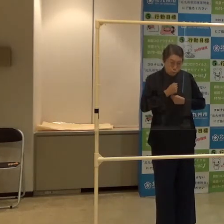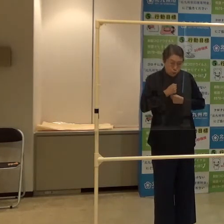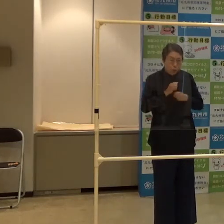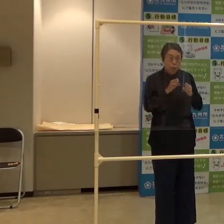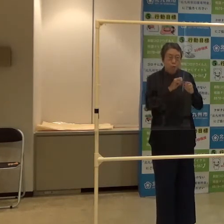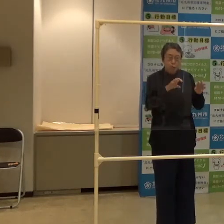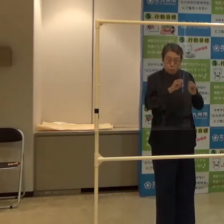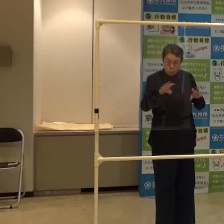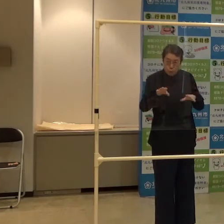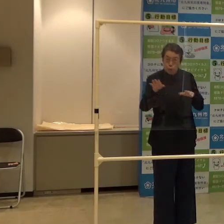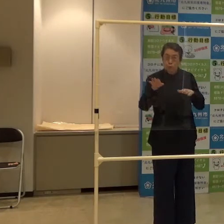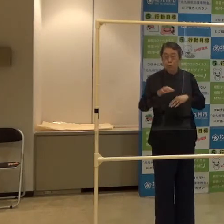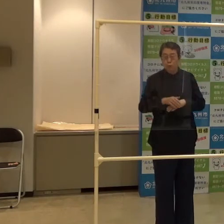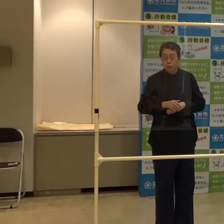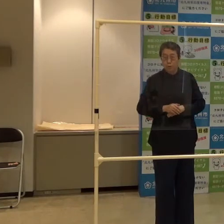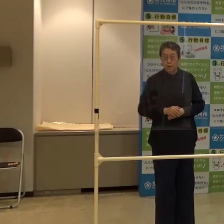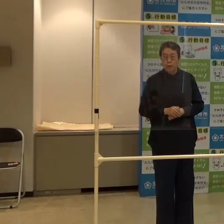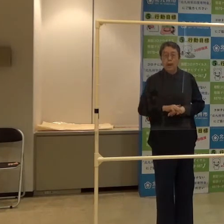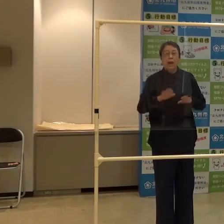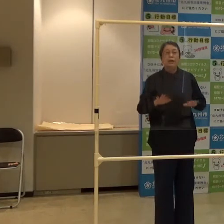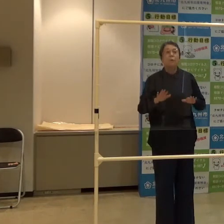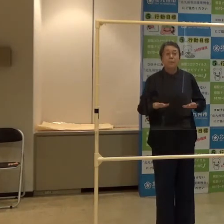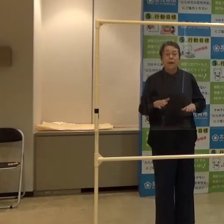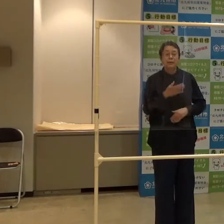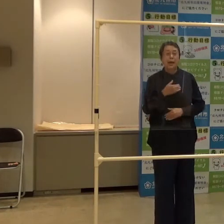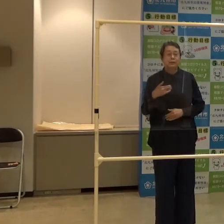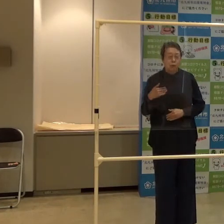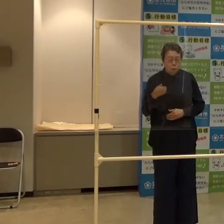呼びかける、あるいは今安全ですよと、